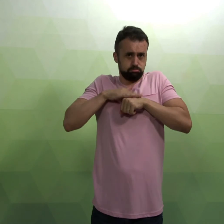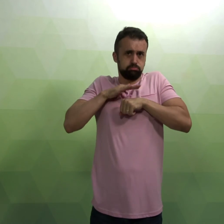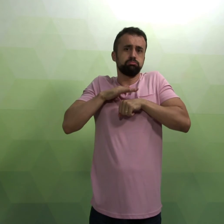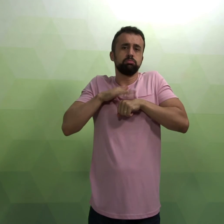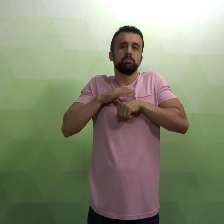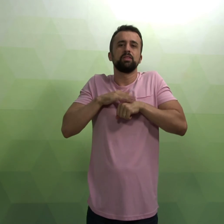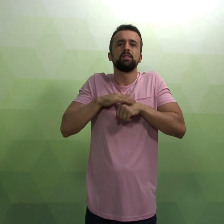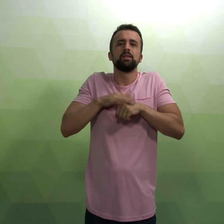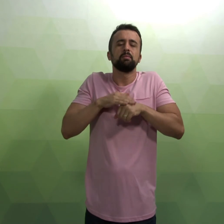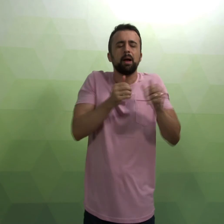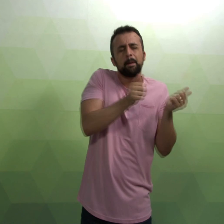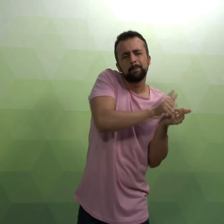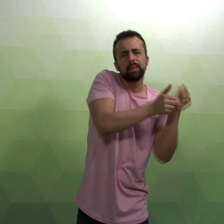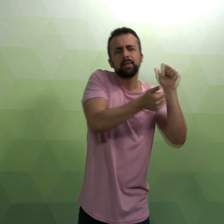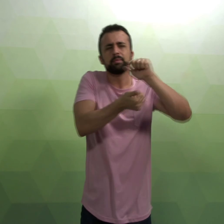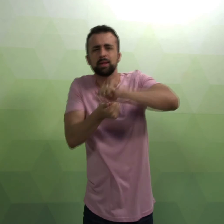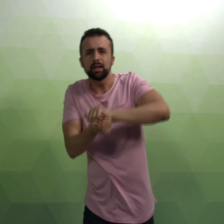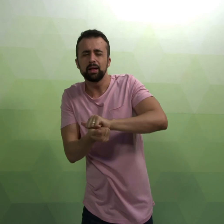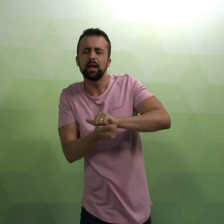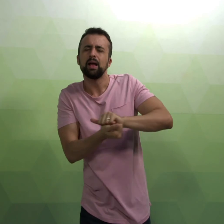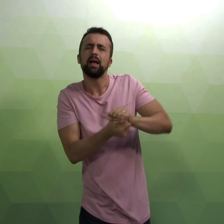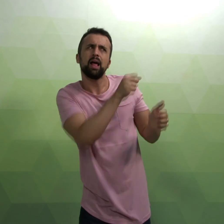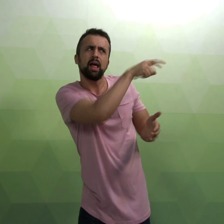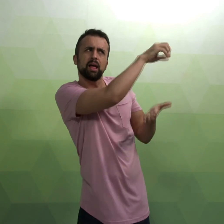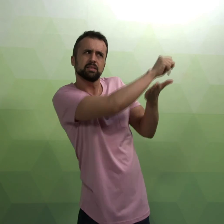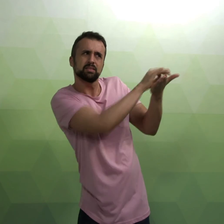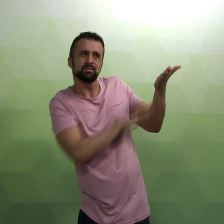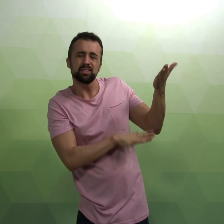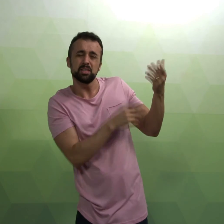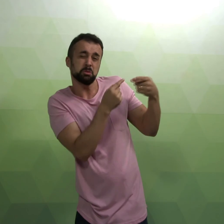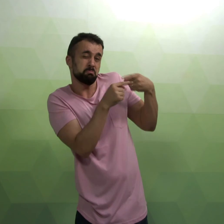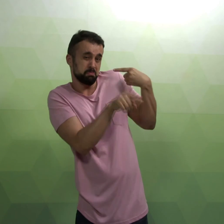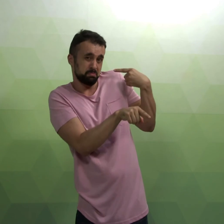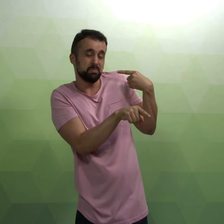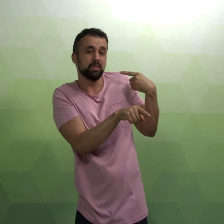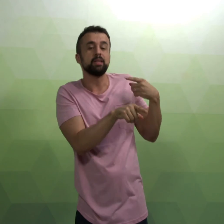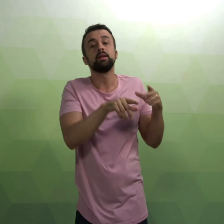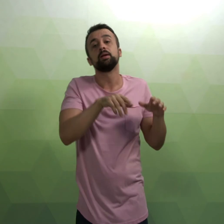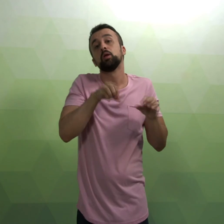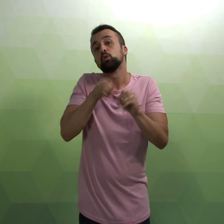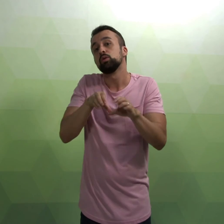adaptando essa primeira atividade para transformá-la em ensino de PL2.